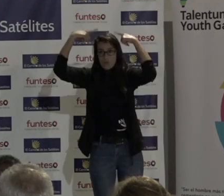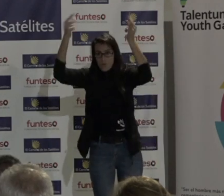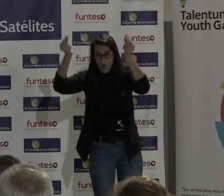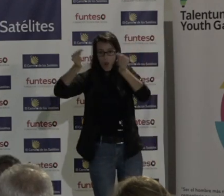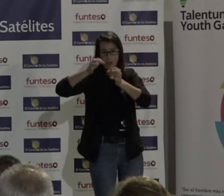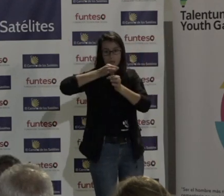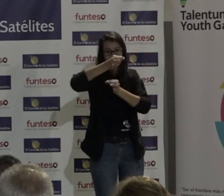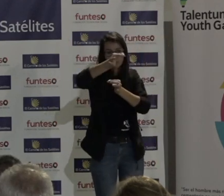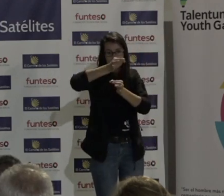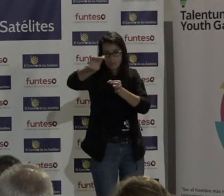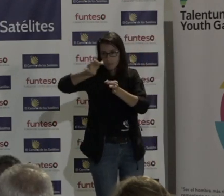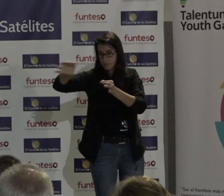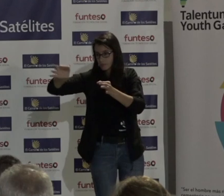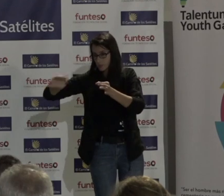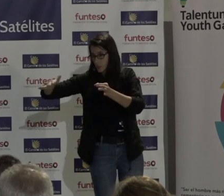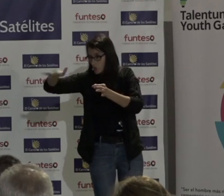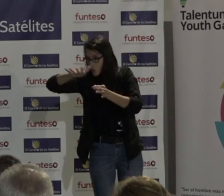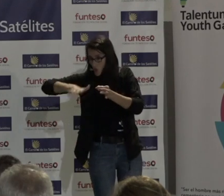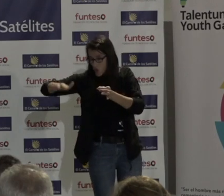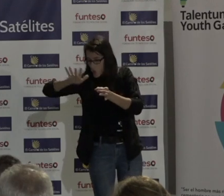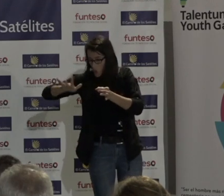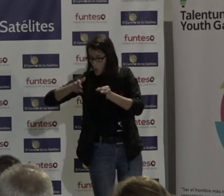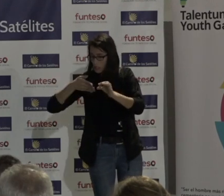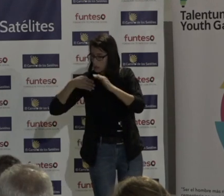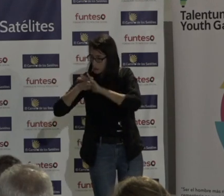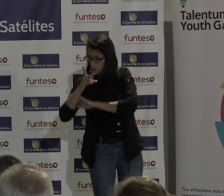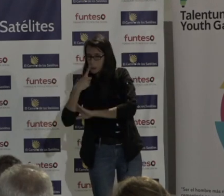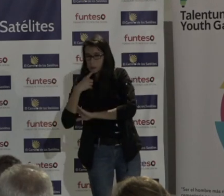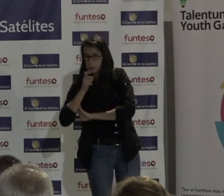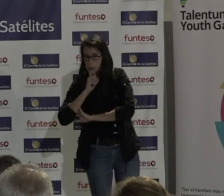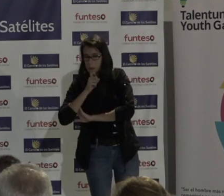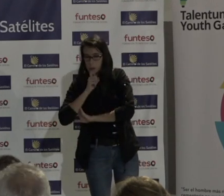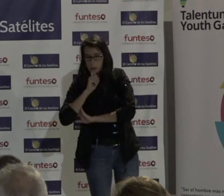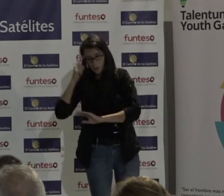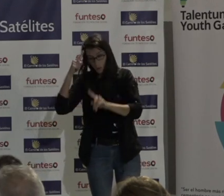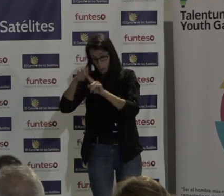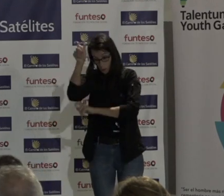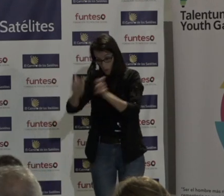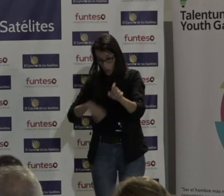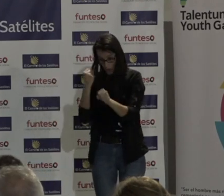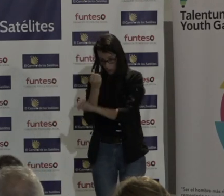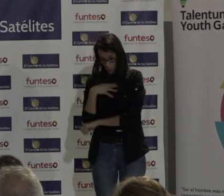mulas a todos esos territorios de difícil acceso para que los hombres pudiesen trabajar.